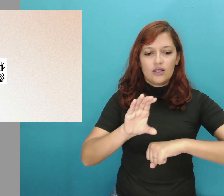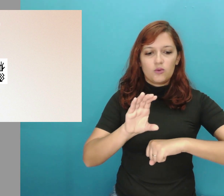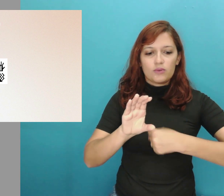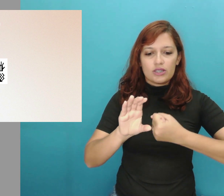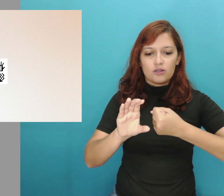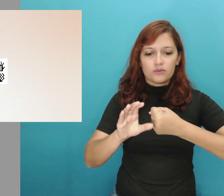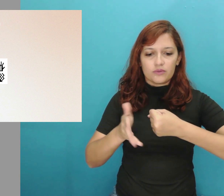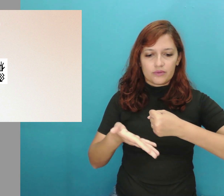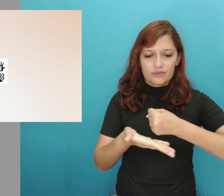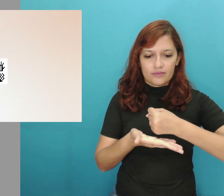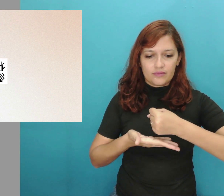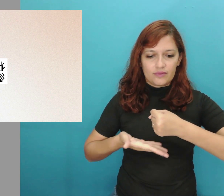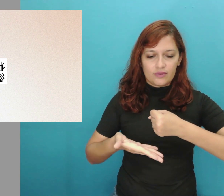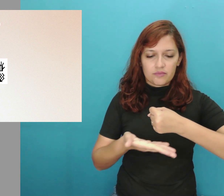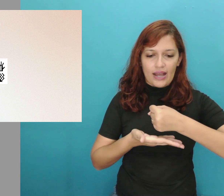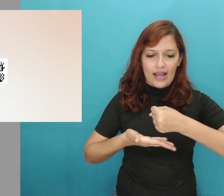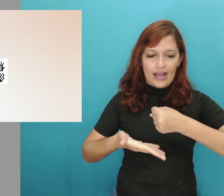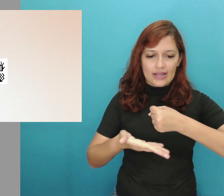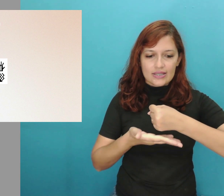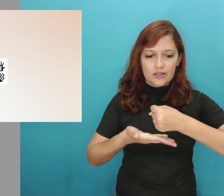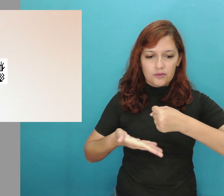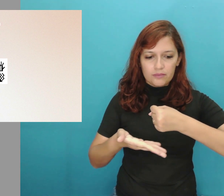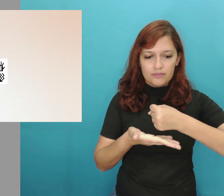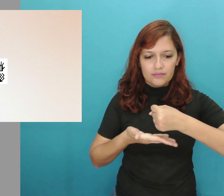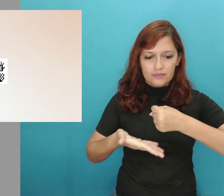O segundo, básico